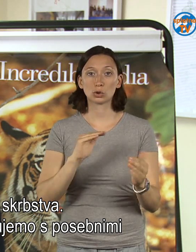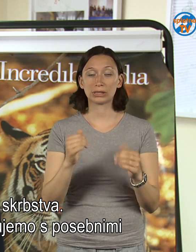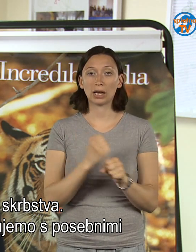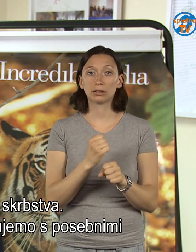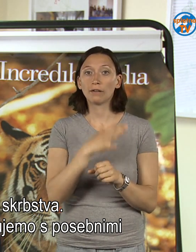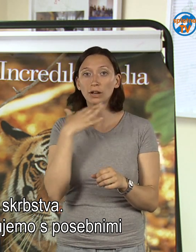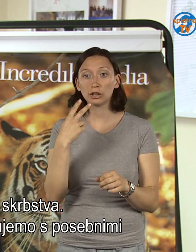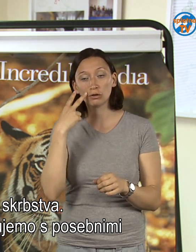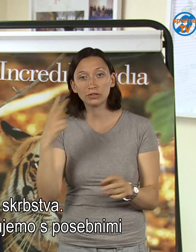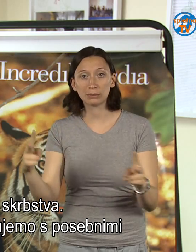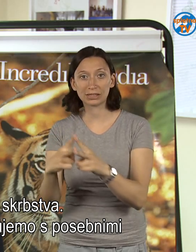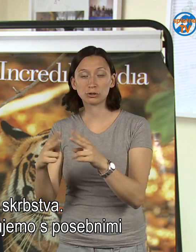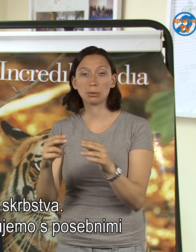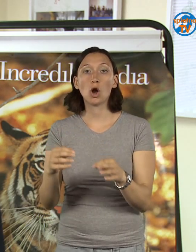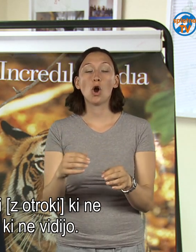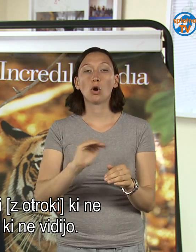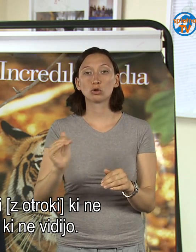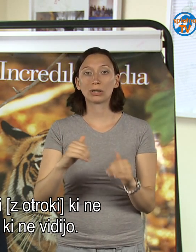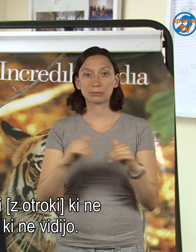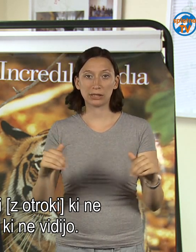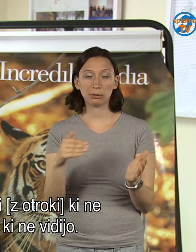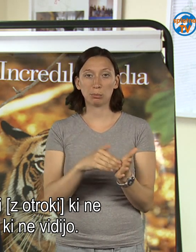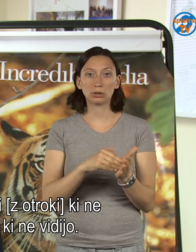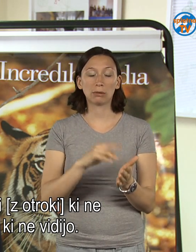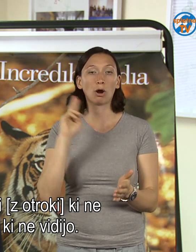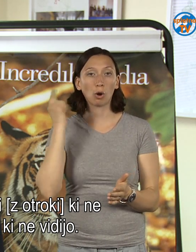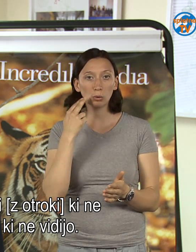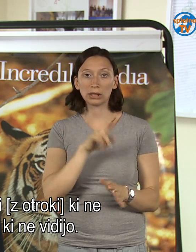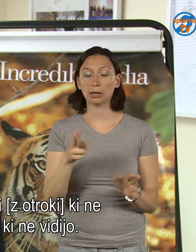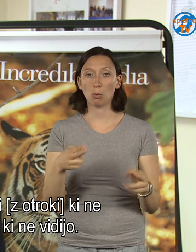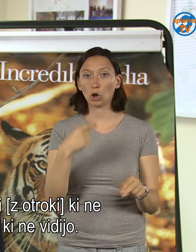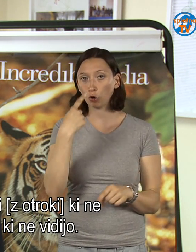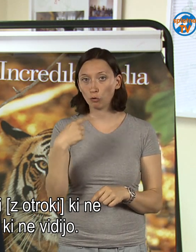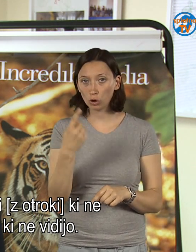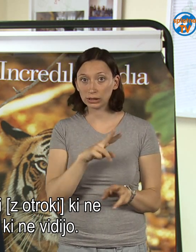lot of exposure to special children who are deaf, who can't speak, who can't see.